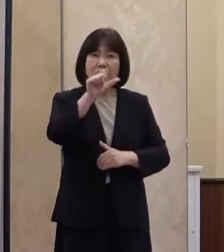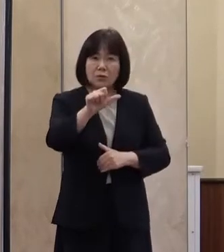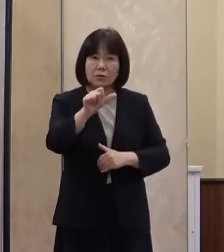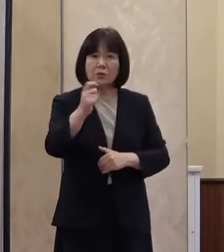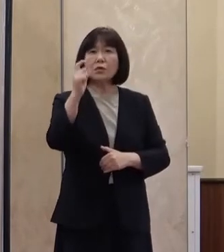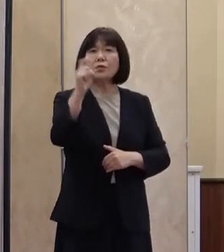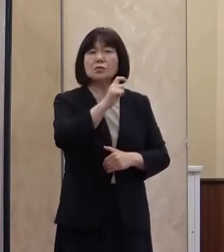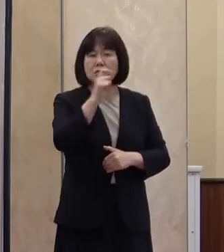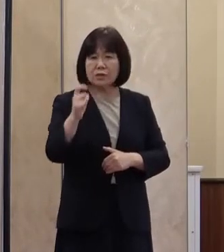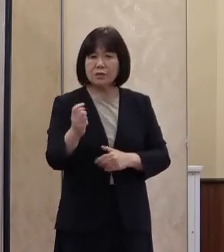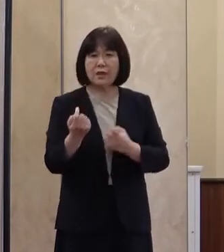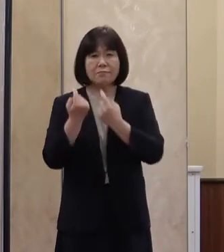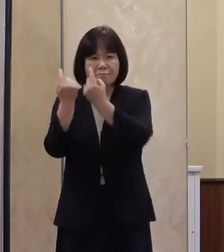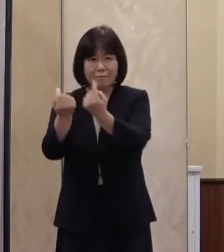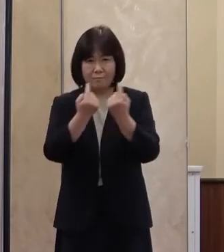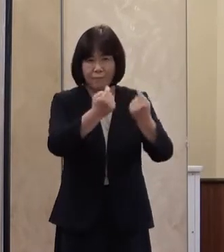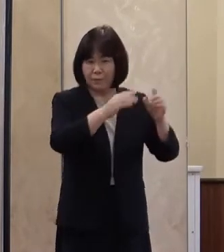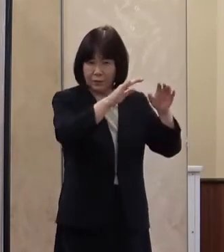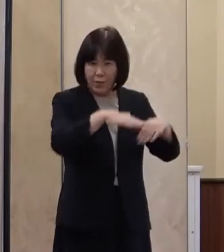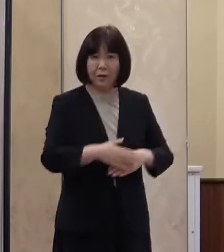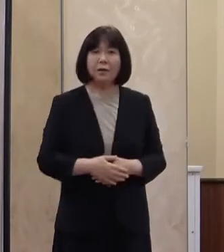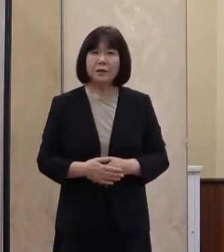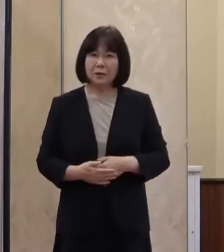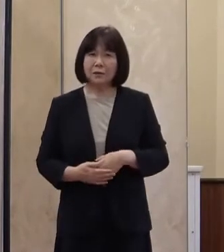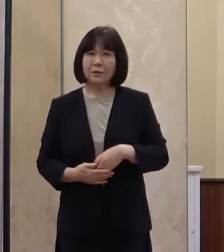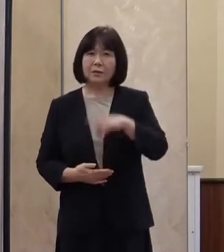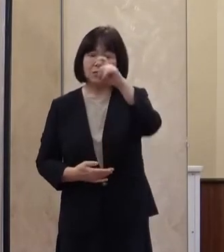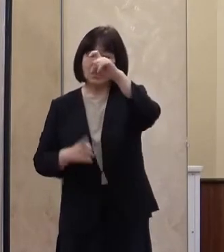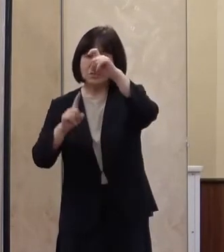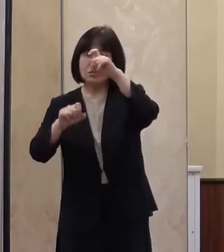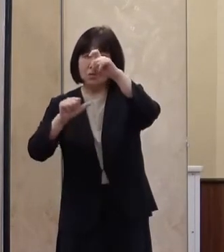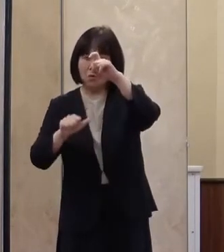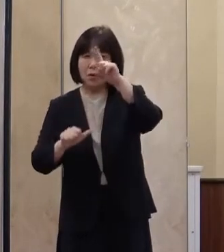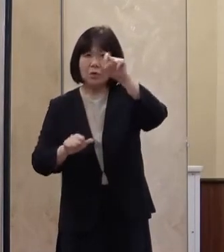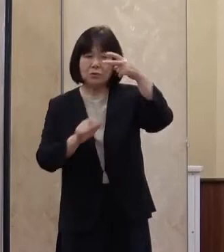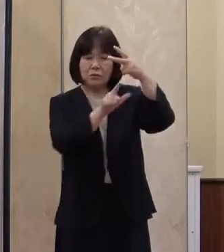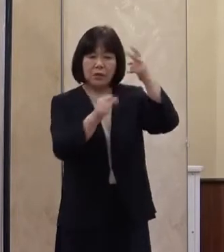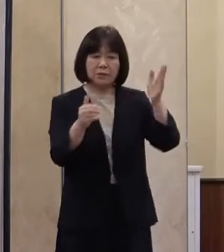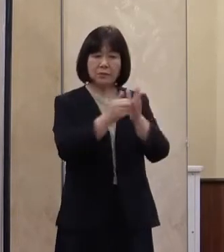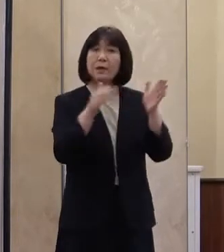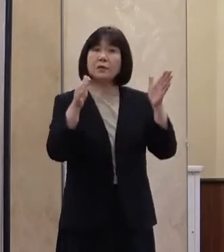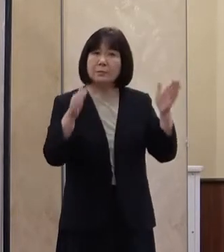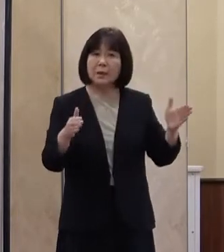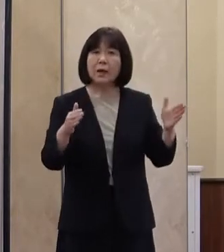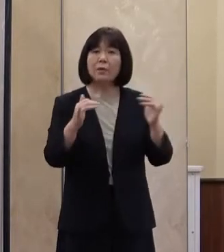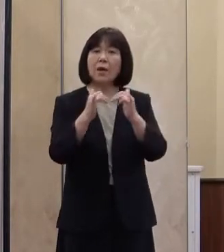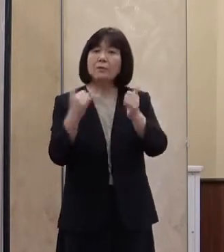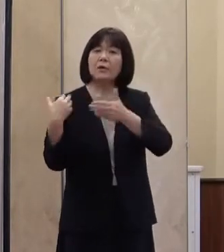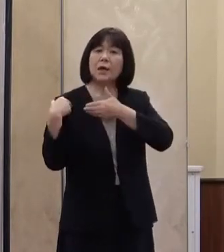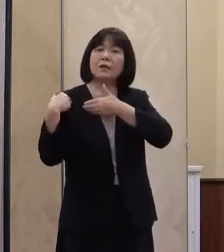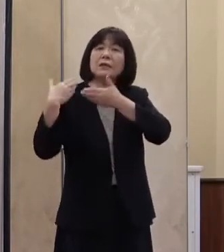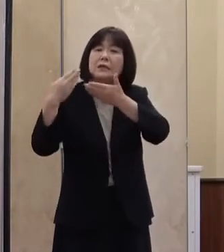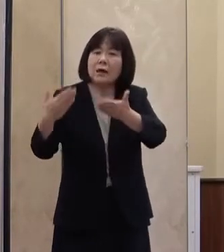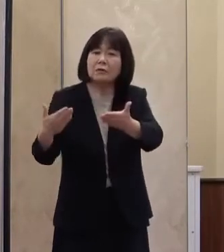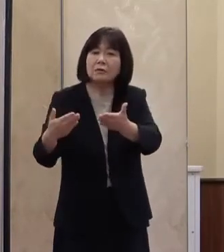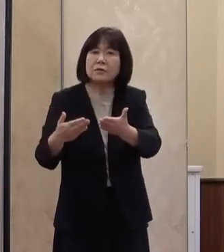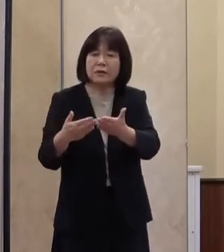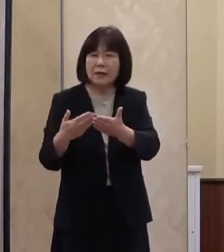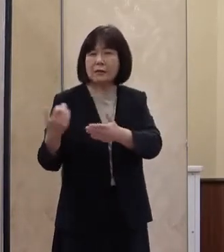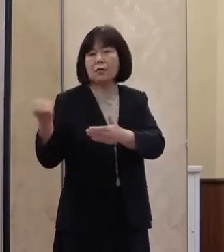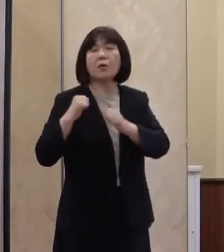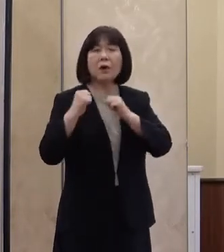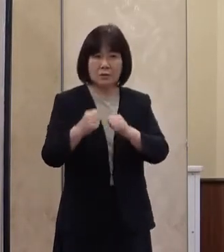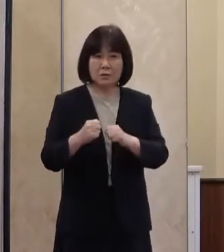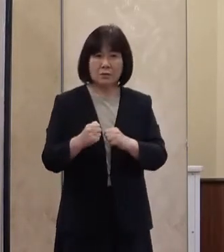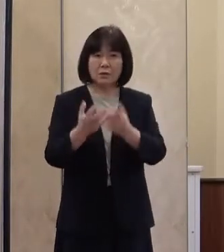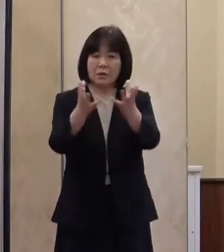。そして10月15日からですが、12月末まで、これはもう民間に委託をしまして体制を強化します。10